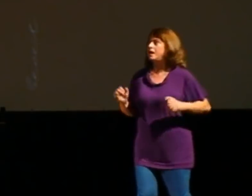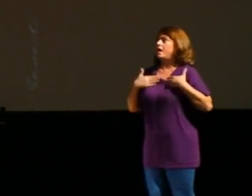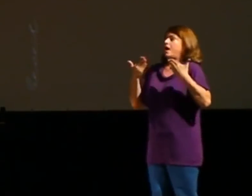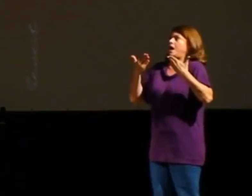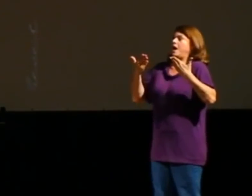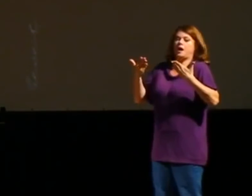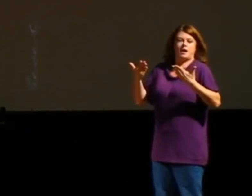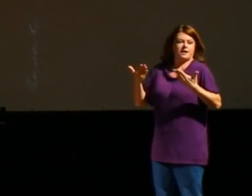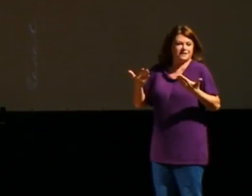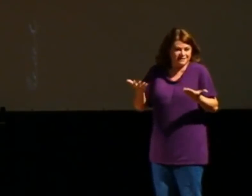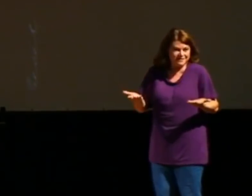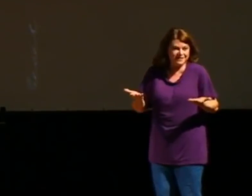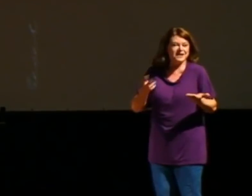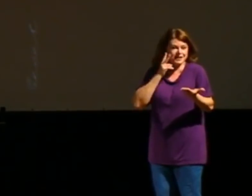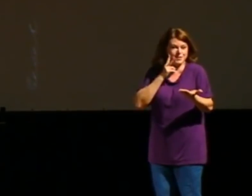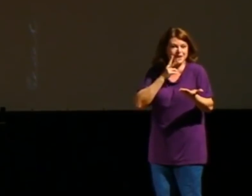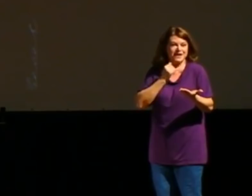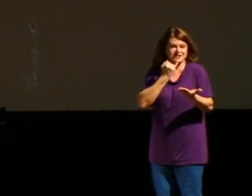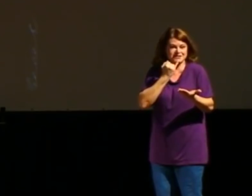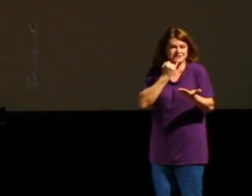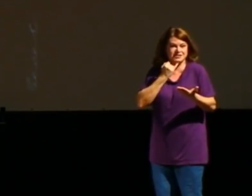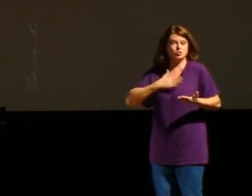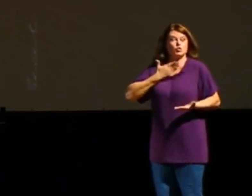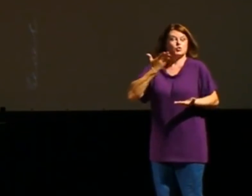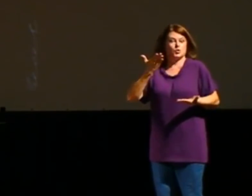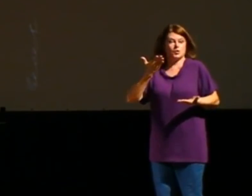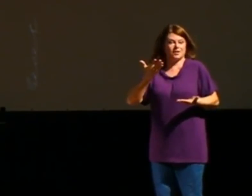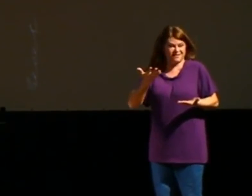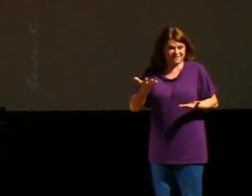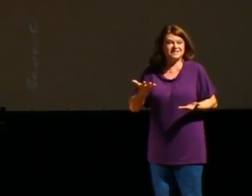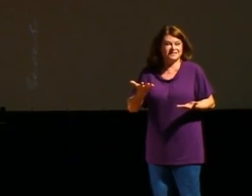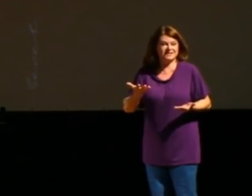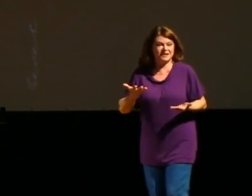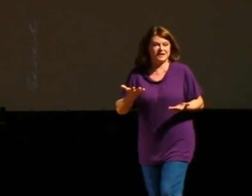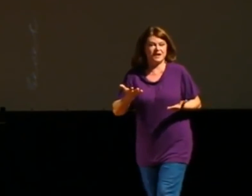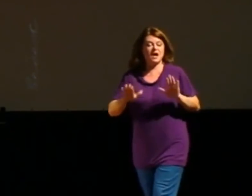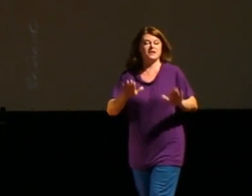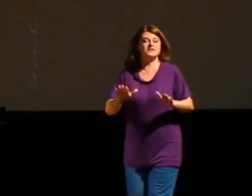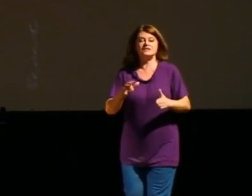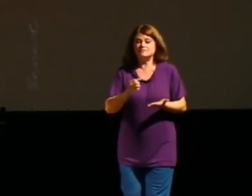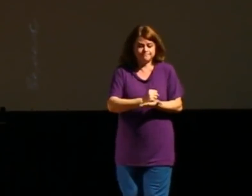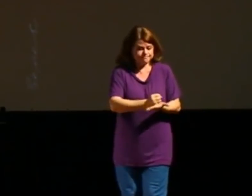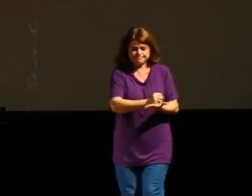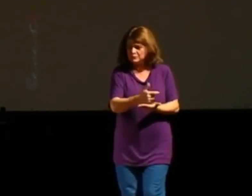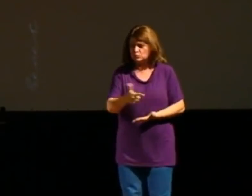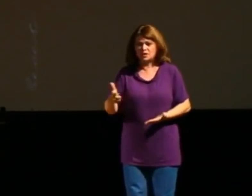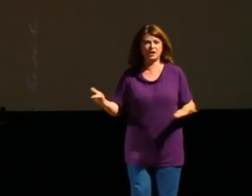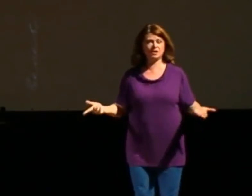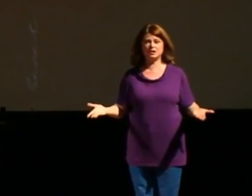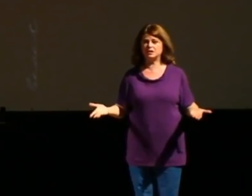patrão sinaliza que vai mandar a gente embora, e você está na lista daquela pessoa que vai embora, da turma que vai embora, você descobre que